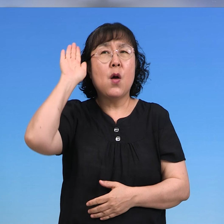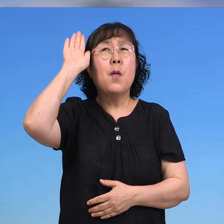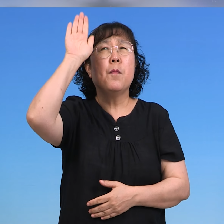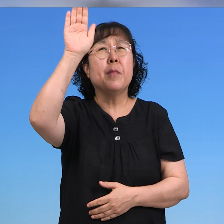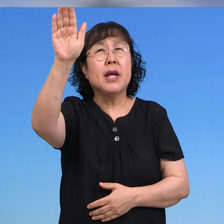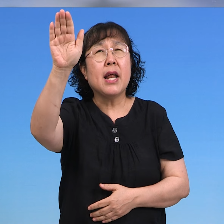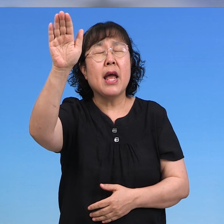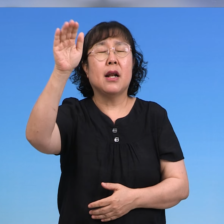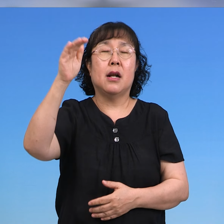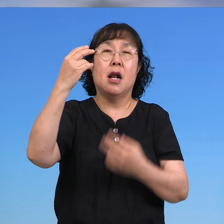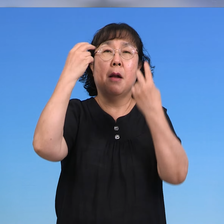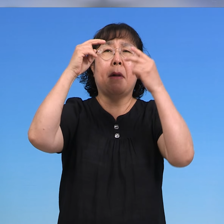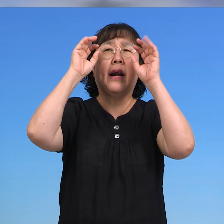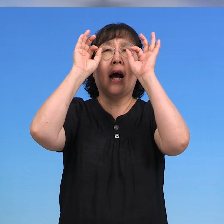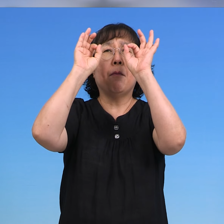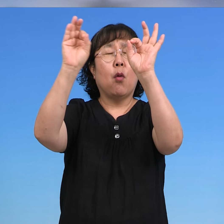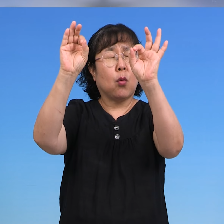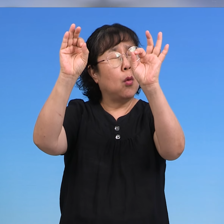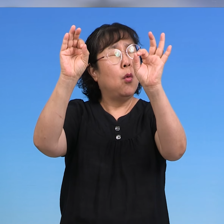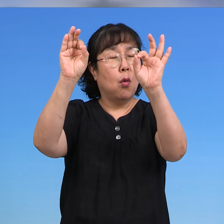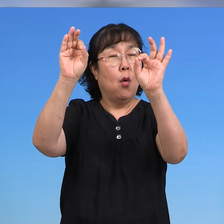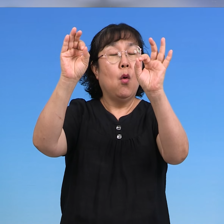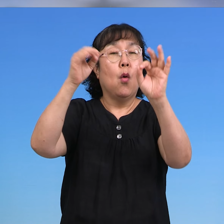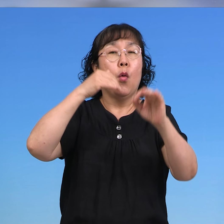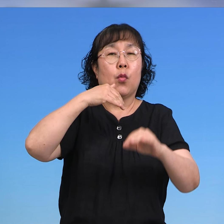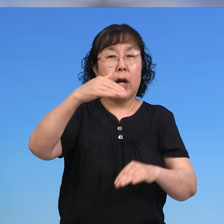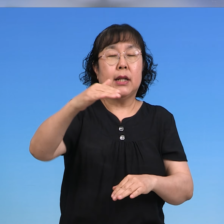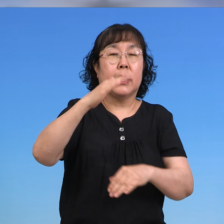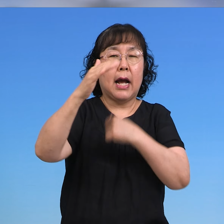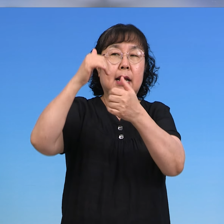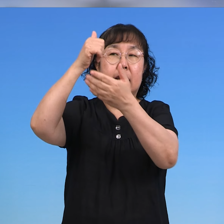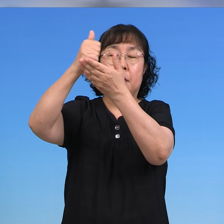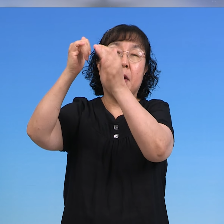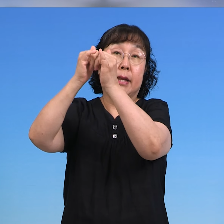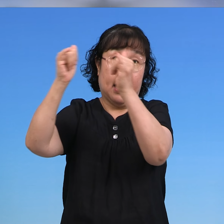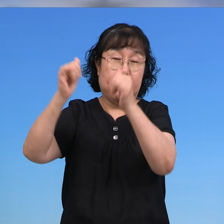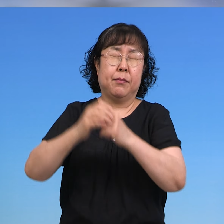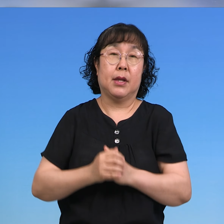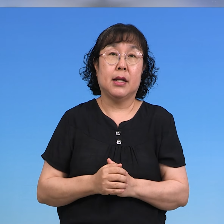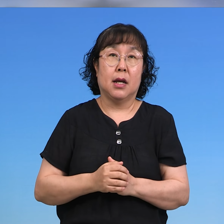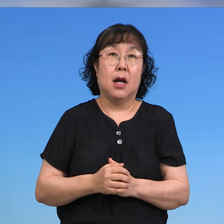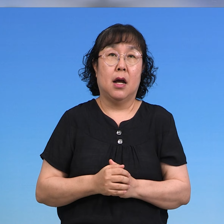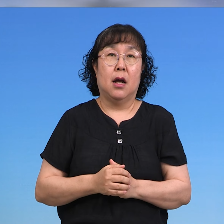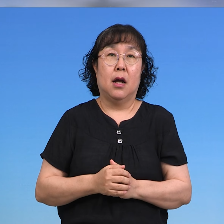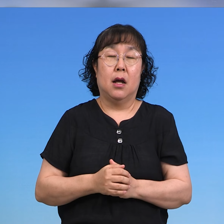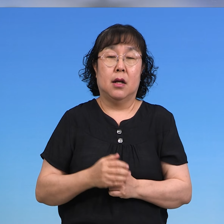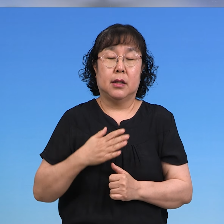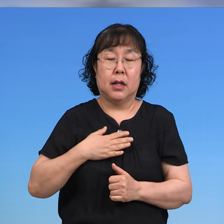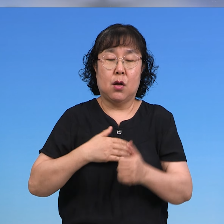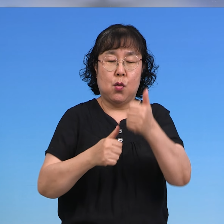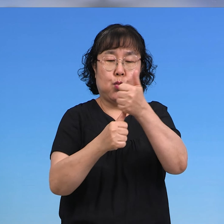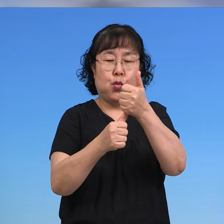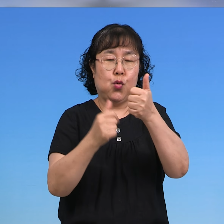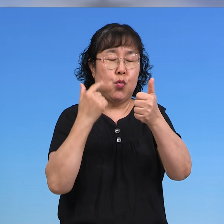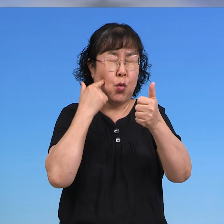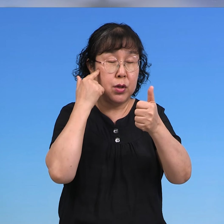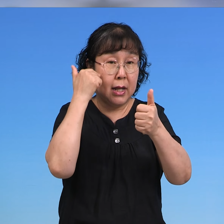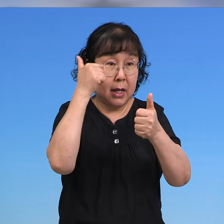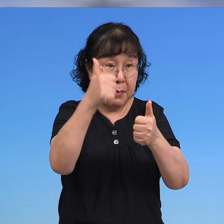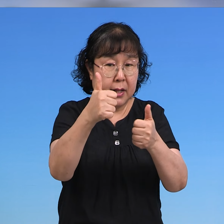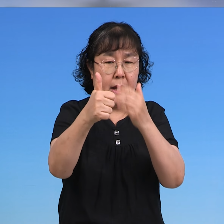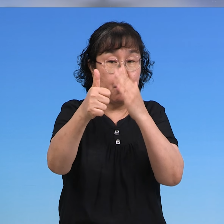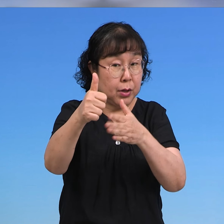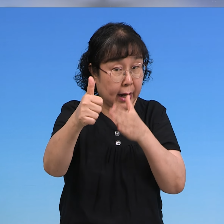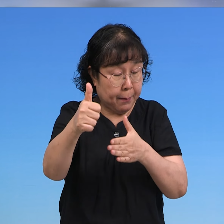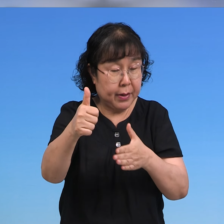하나님을 닮아가는 사람이에요. 그래서 저는 교역자들에게 종종 그런 부탁을 합니다. 우리에게 사용되면 안 되는 단어가